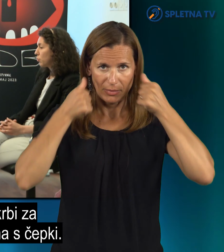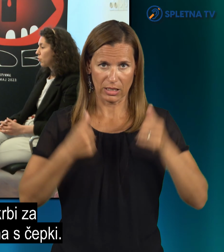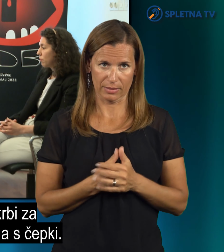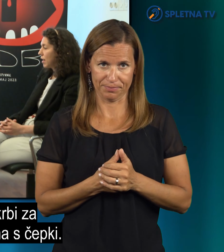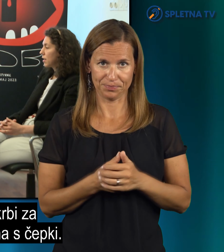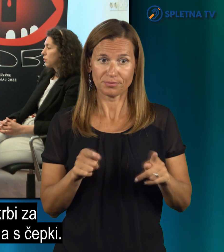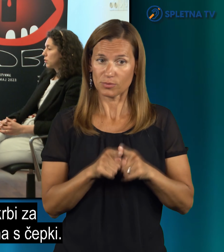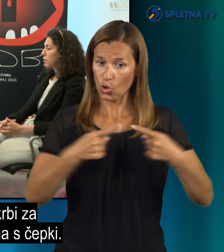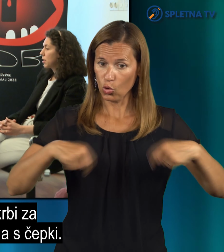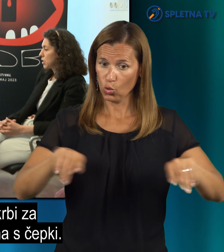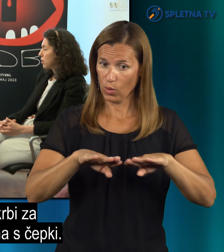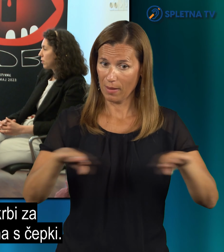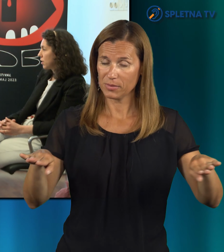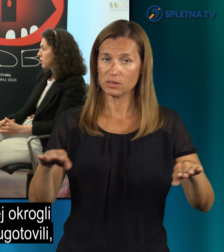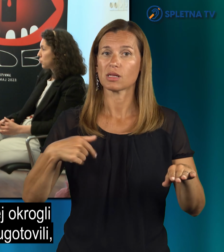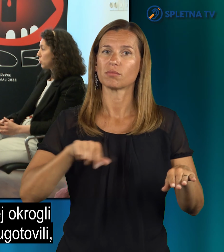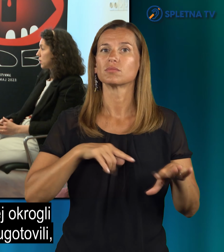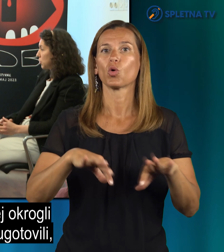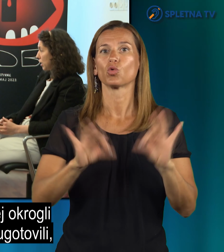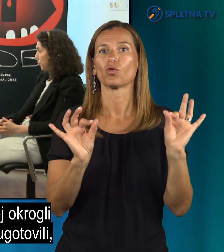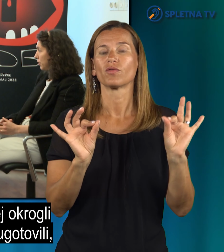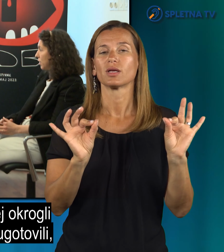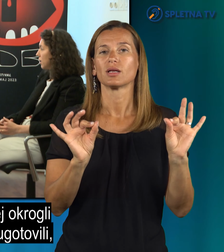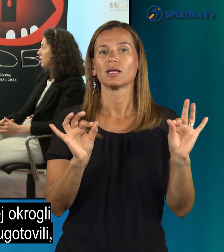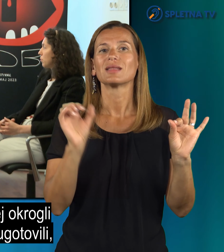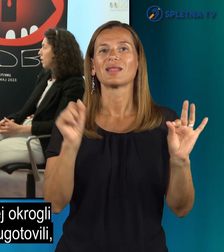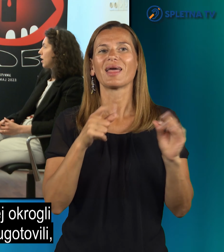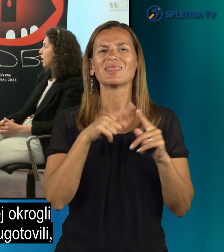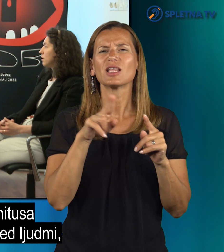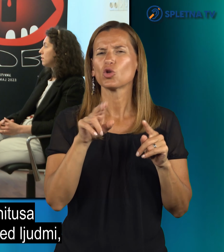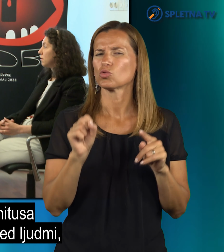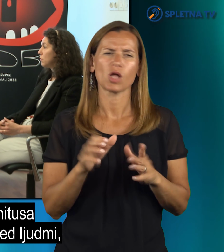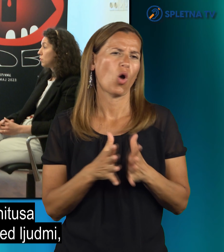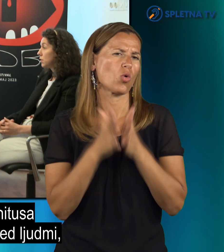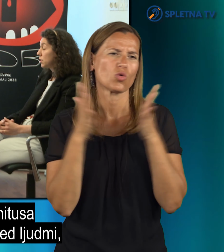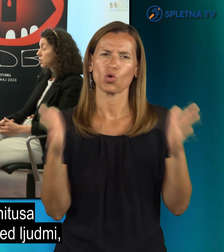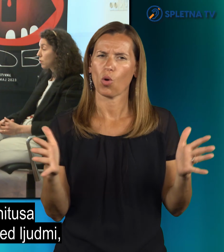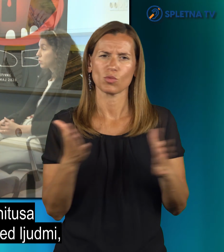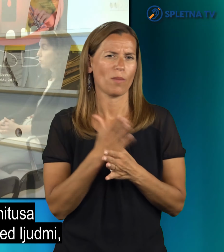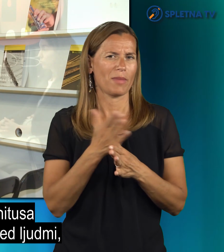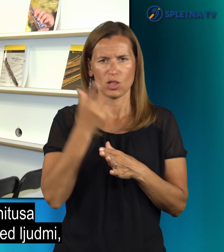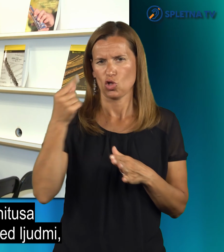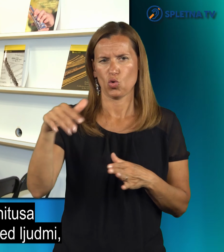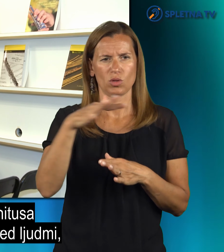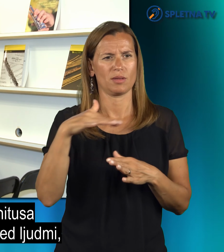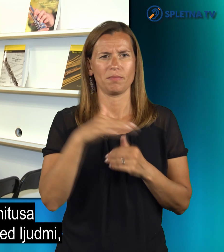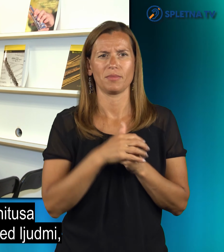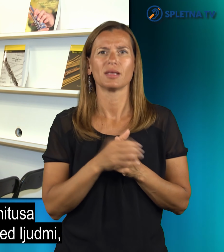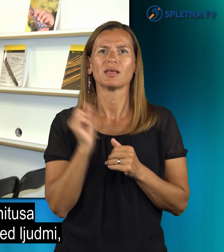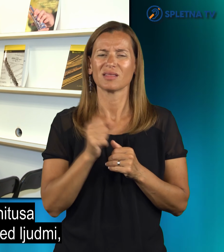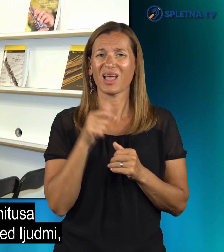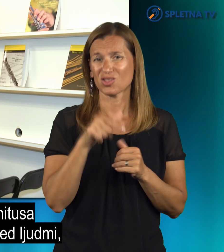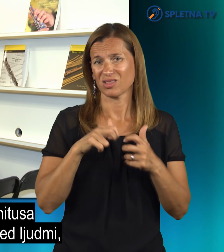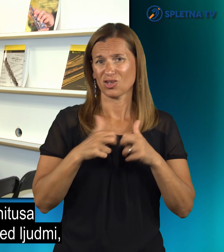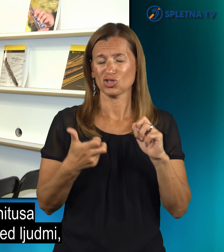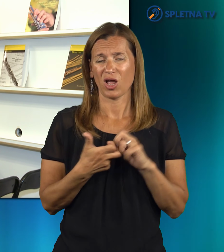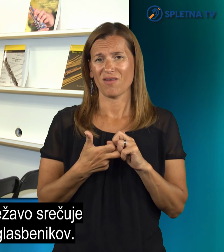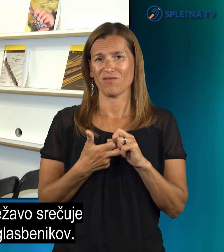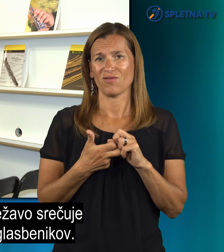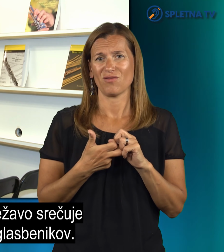zaščito za čepki. Ne? Tudi na tej okrogli mizi smo ugotovili v bistvu, da je tinitusa ogromno med